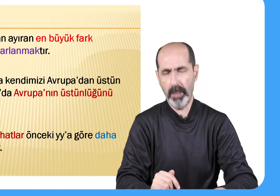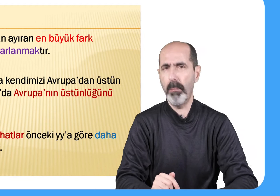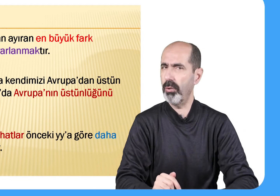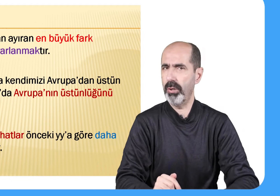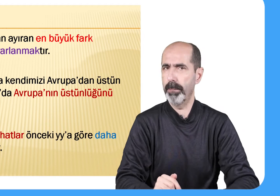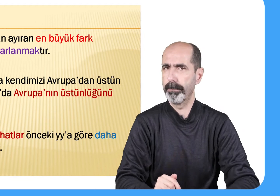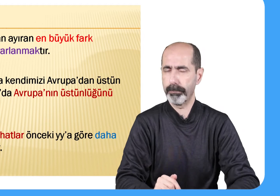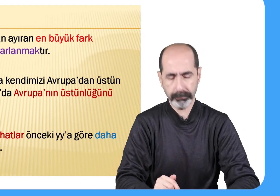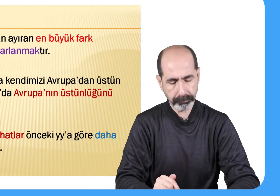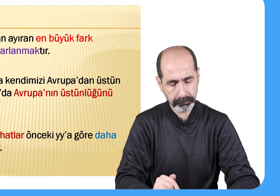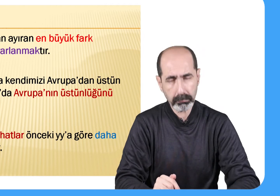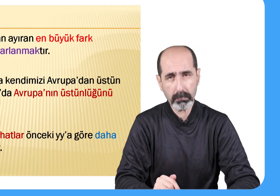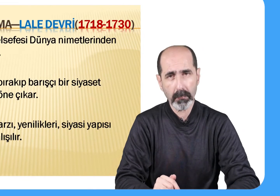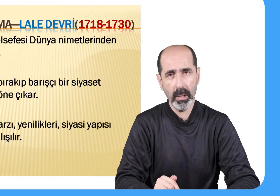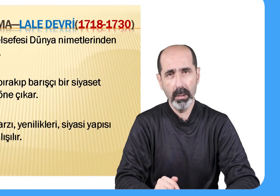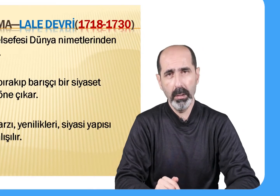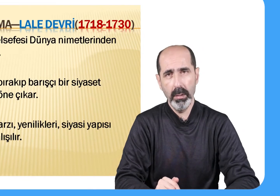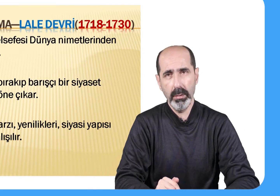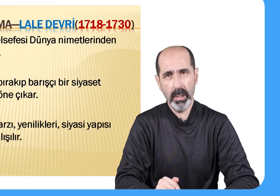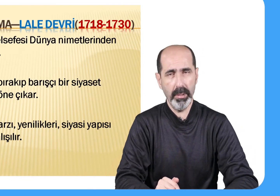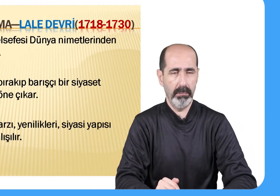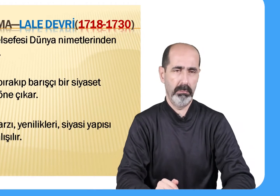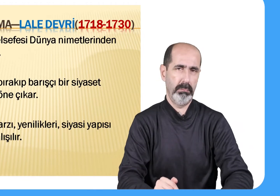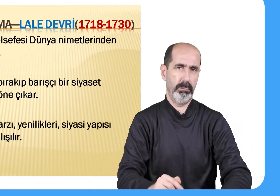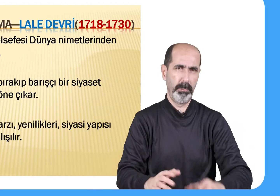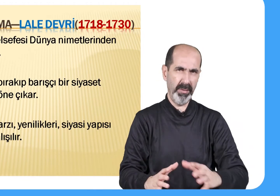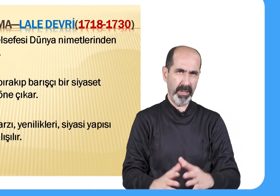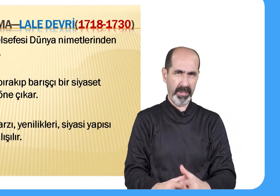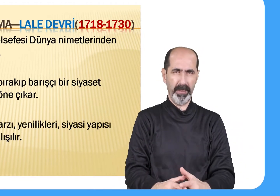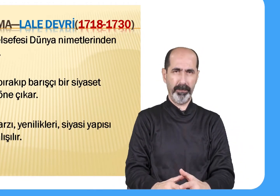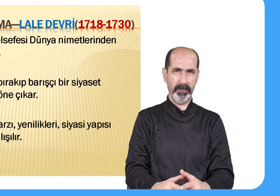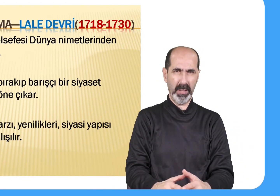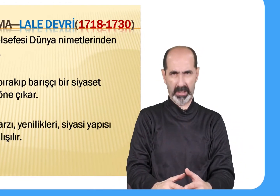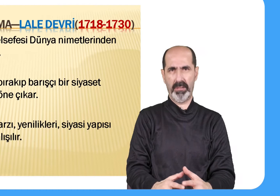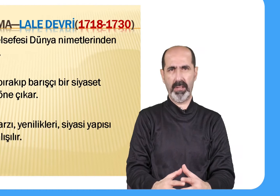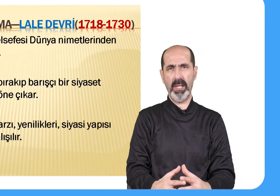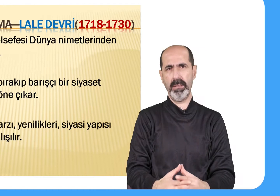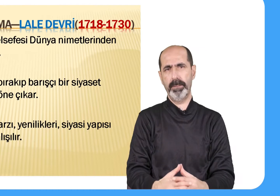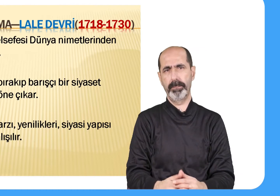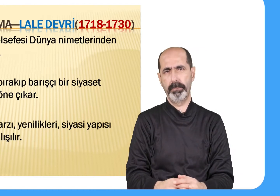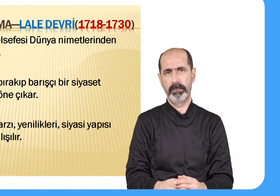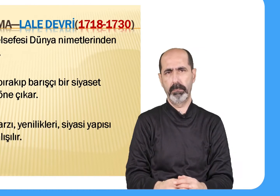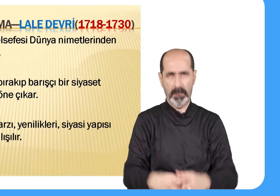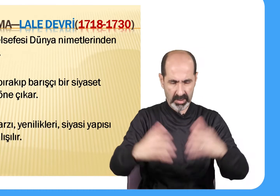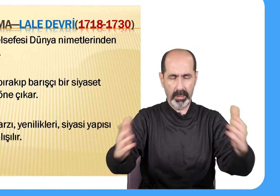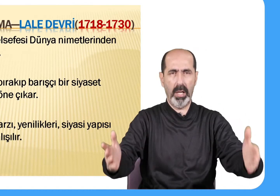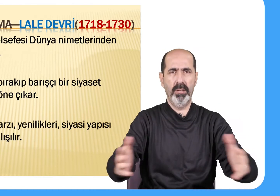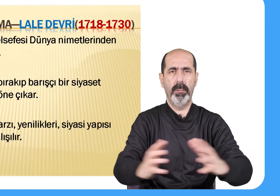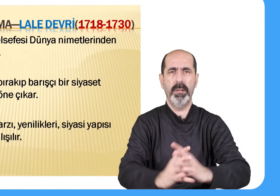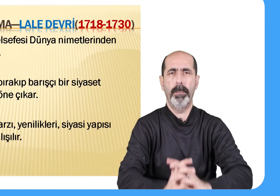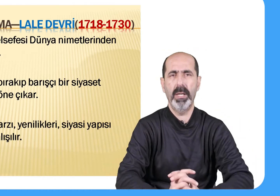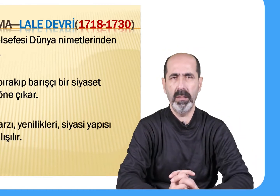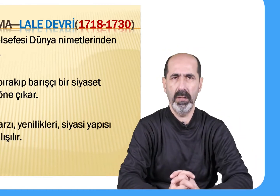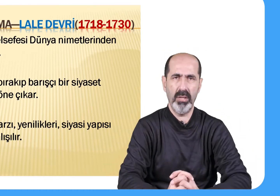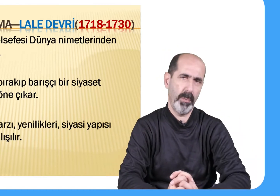Hemen başlayalım E tabii bizdeki ek ıslah at ki